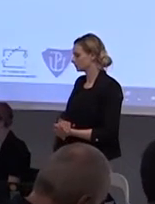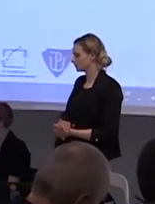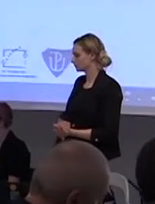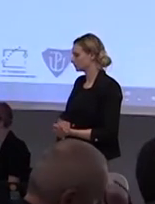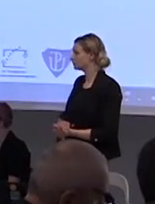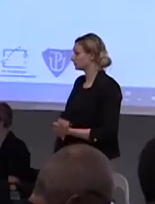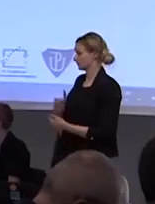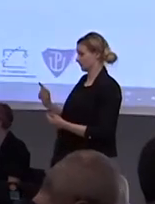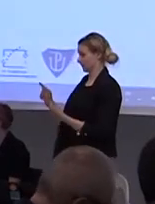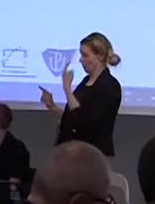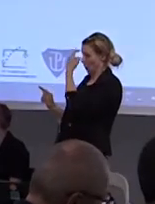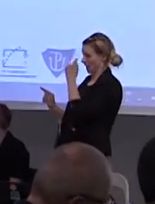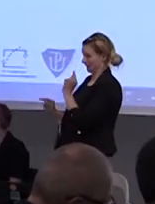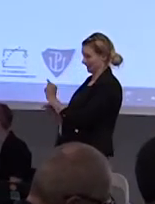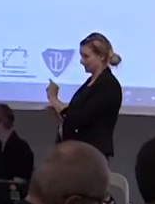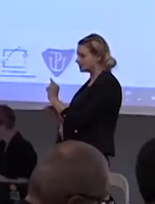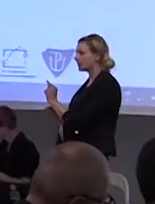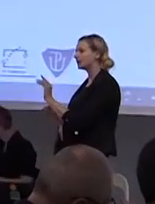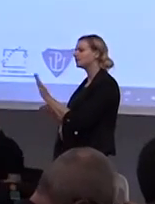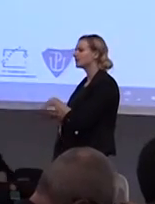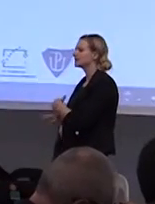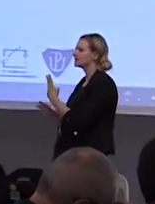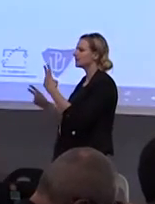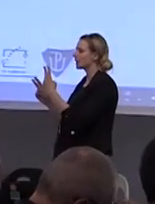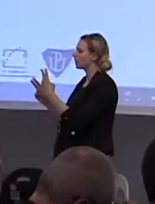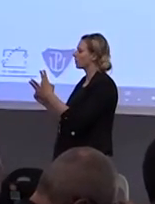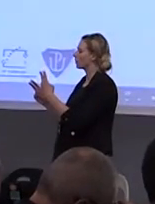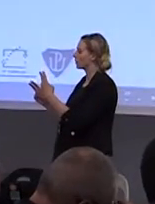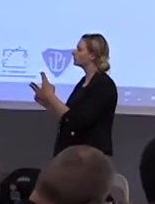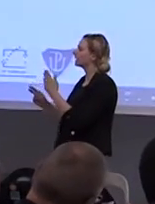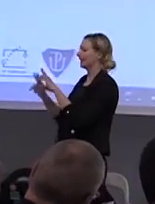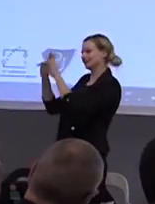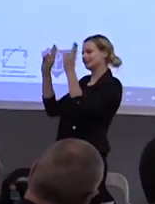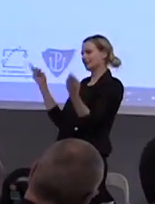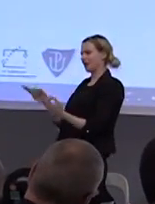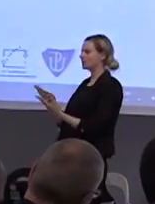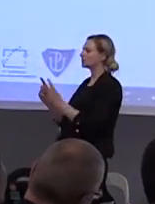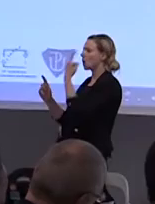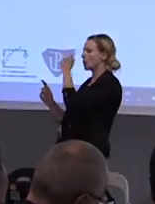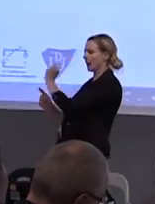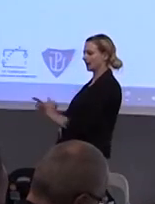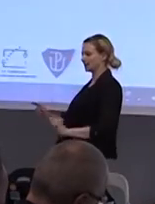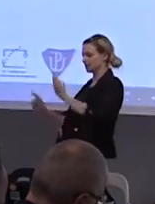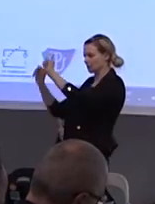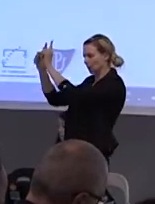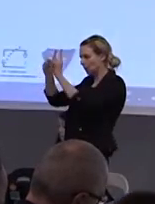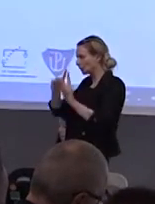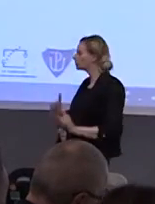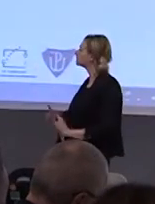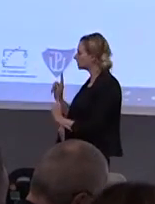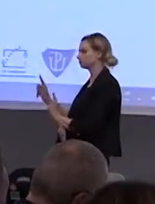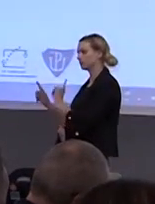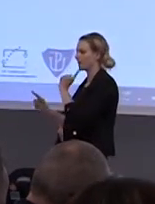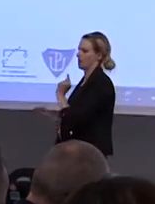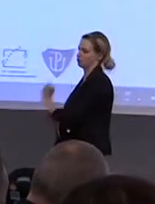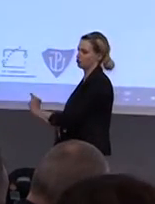Tato organizace se řadí mezi to nejlepší, co se týče vzdělanosti žáků. And the exemption rate for national testing is among